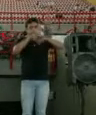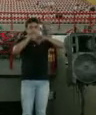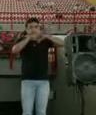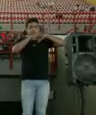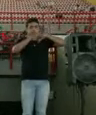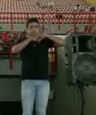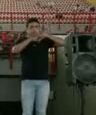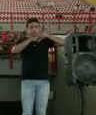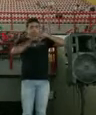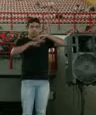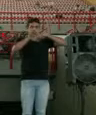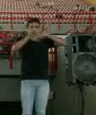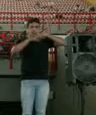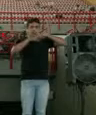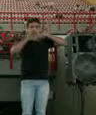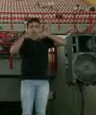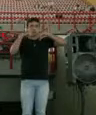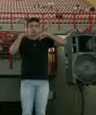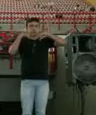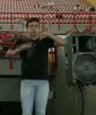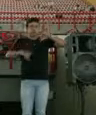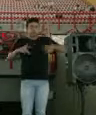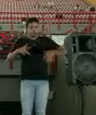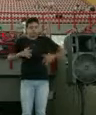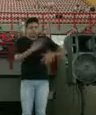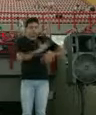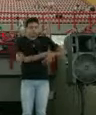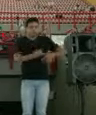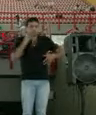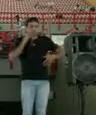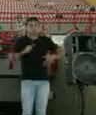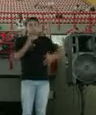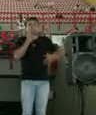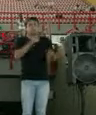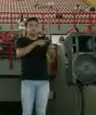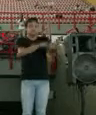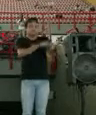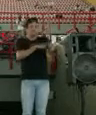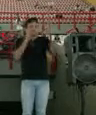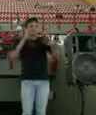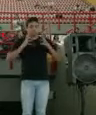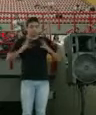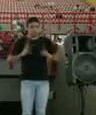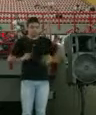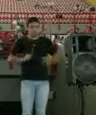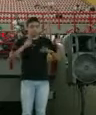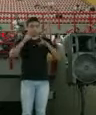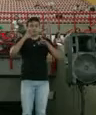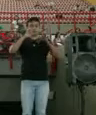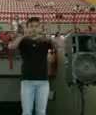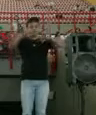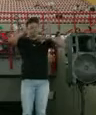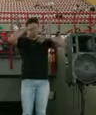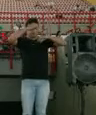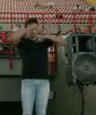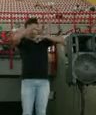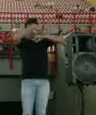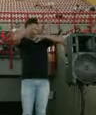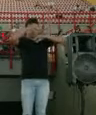a minha urina é o produto da filtração do meu sangue e que está sendo eliminados os resíduos do